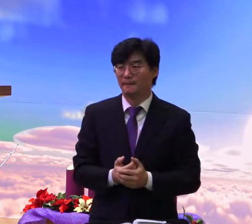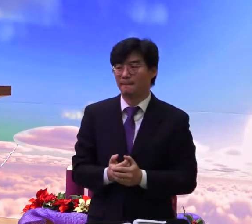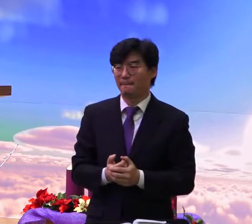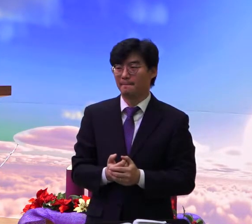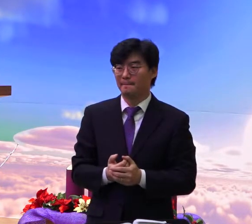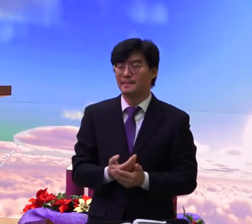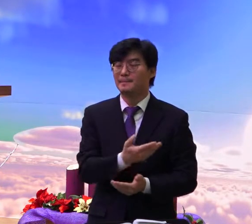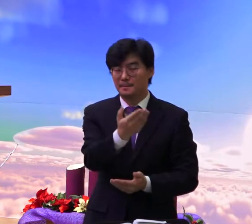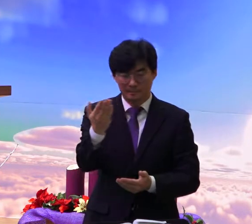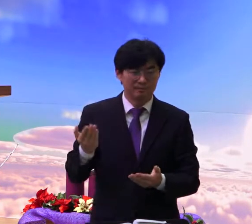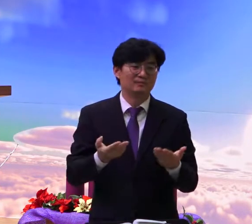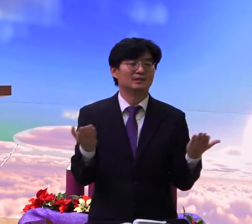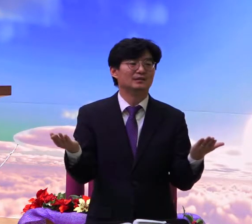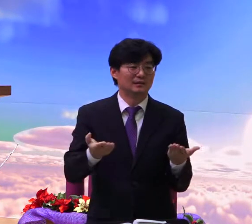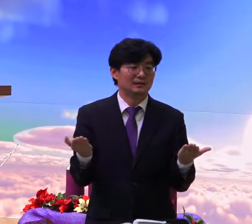원하십니다.